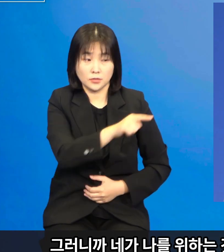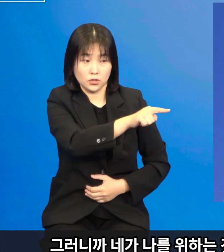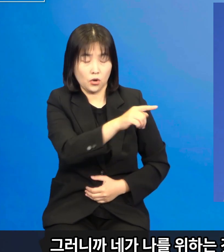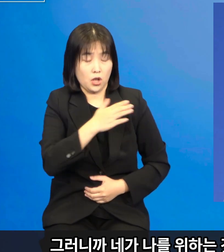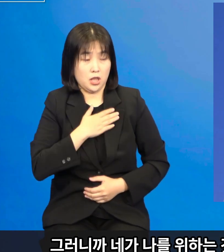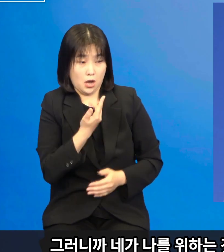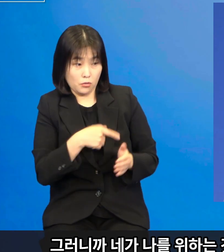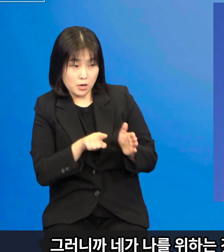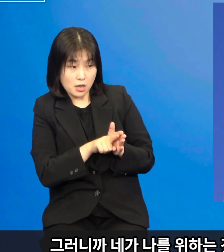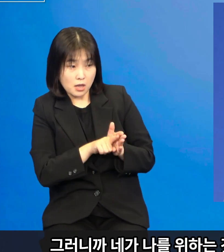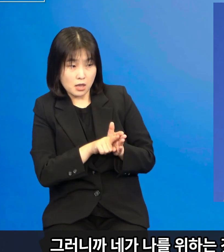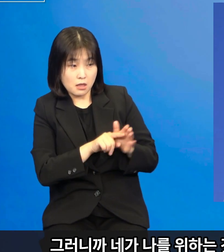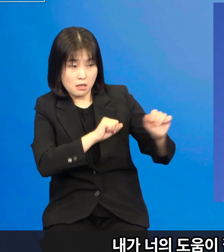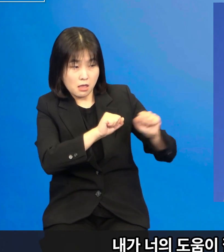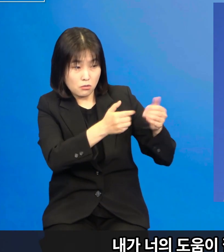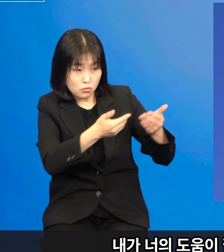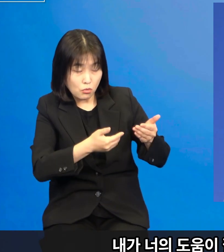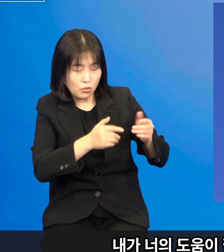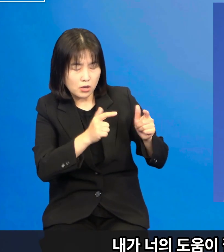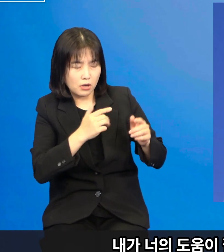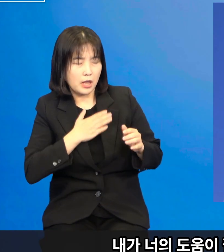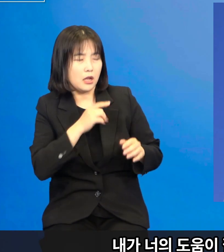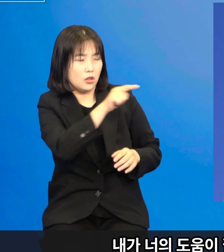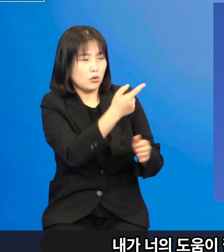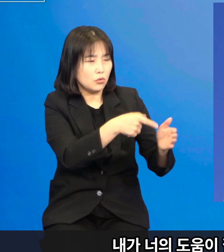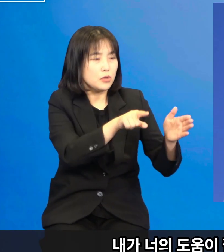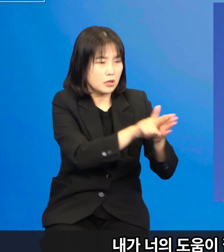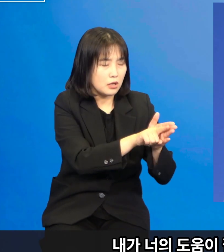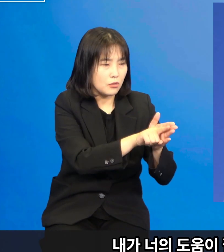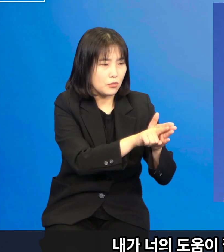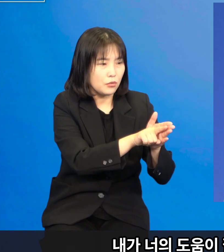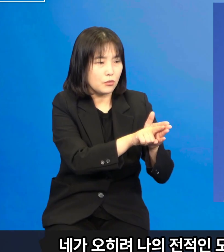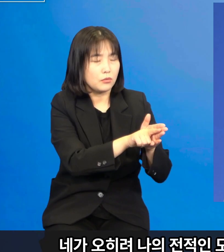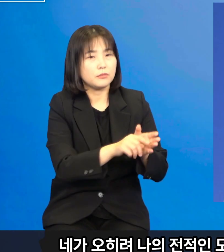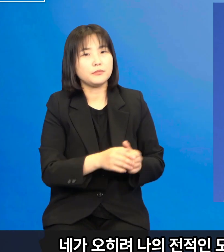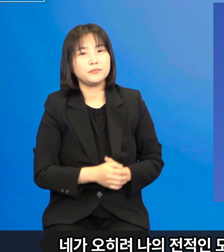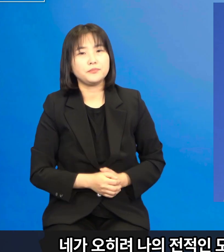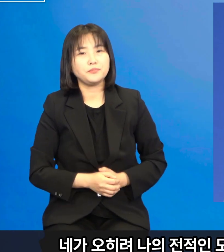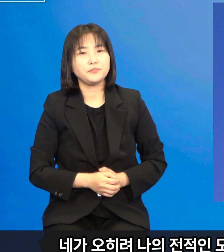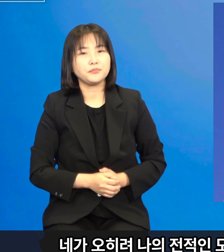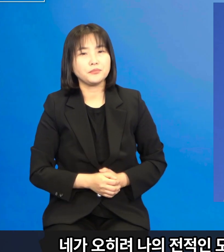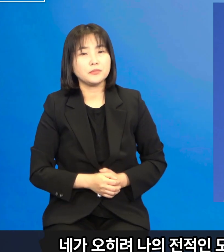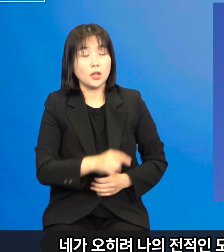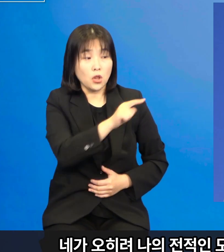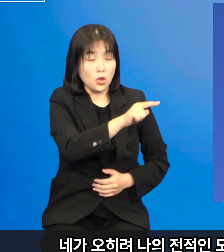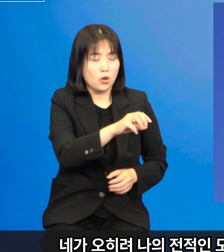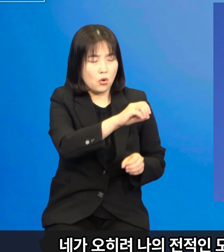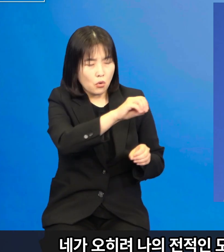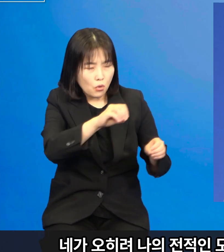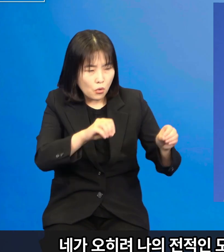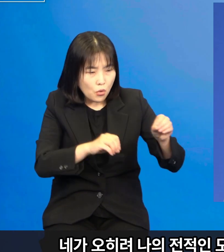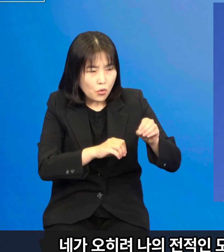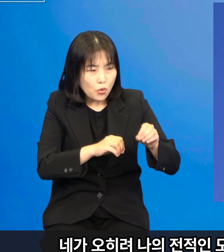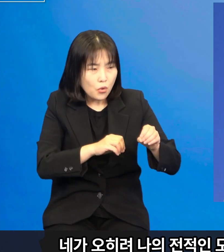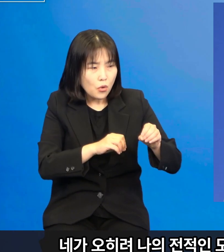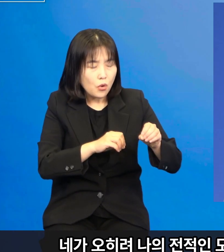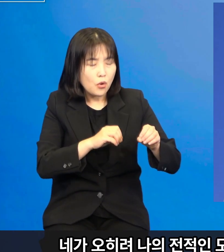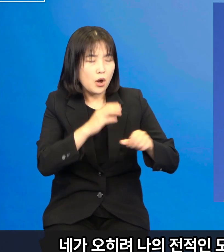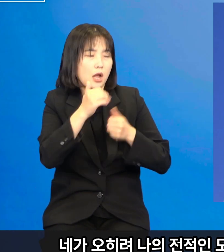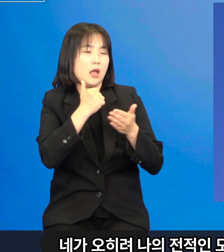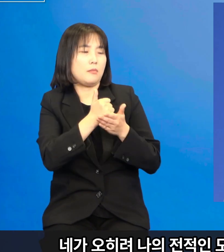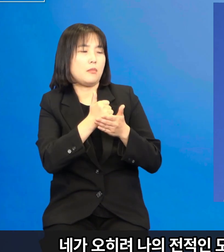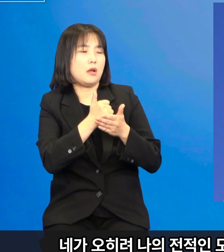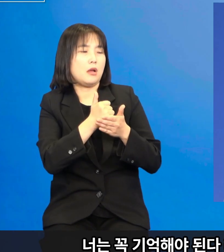것이 아니라 내가 너를 위하고, 내가 너의 도움이 필요한 것이 아니라 너가 오히려 나의 전적인 도움이 필요한